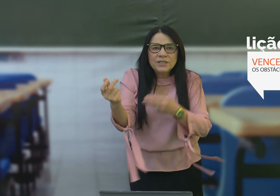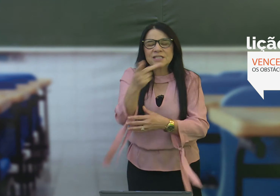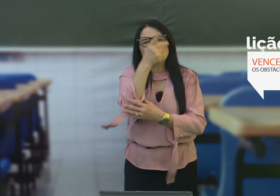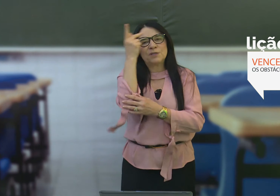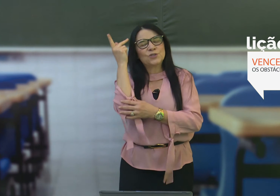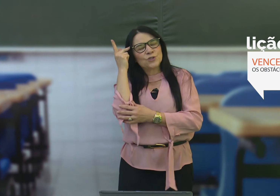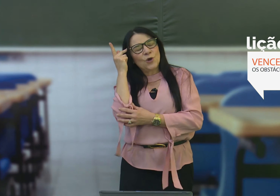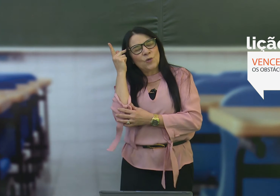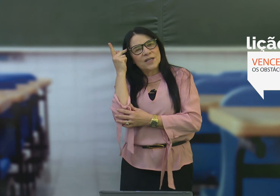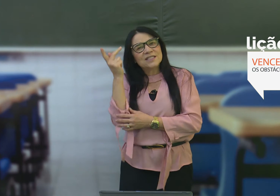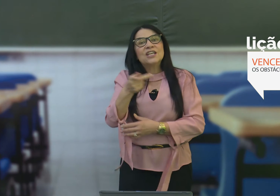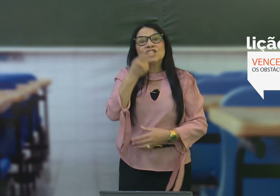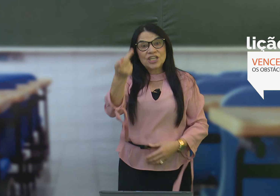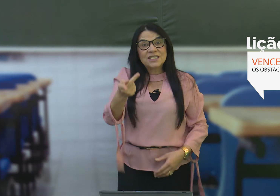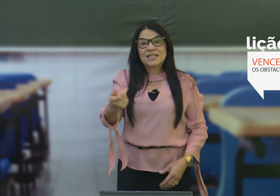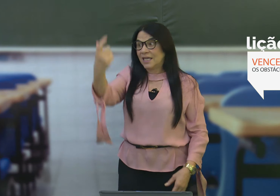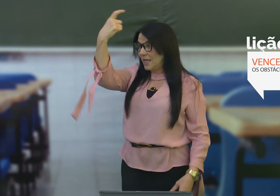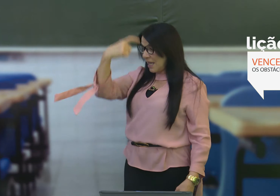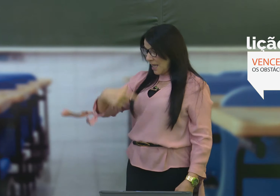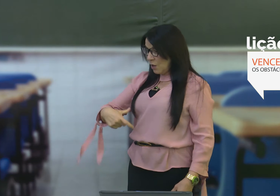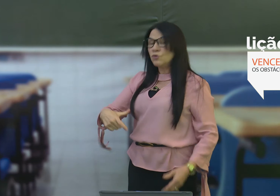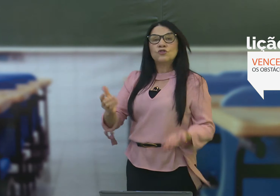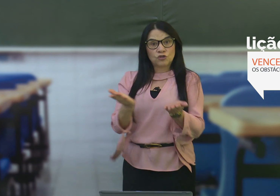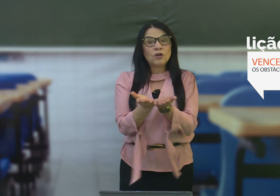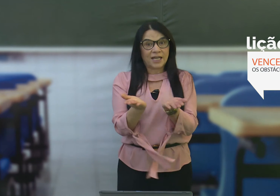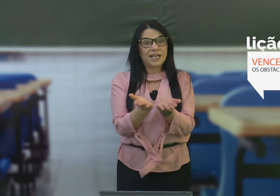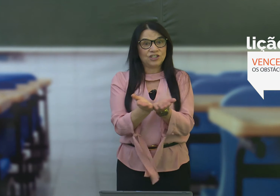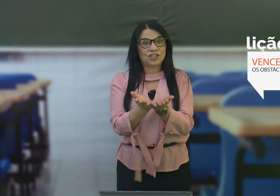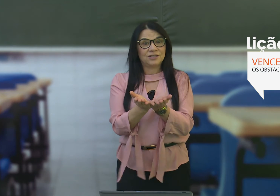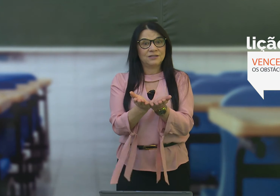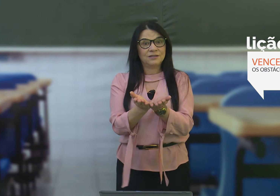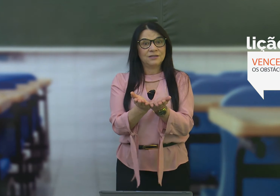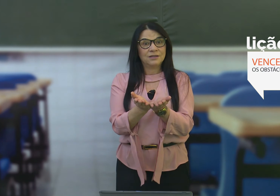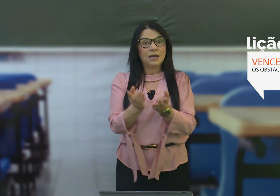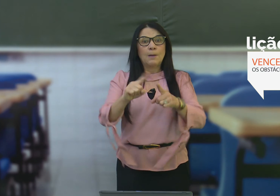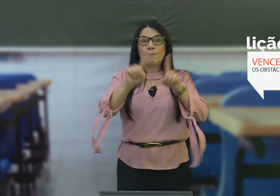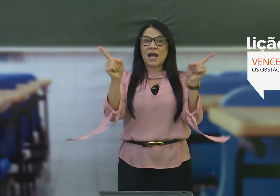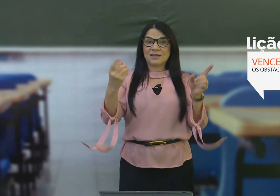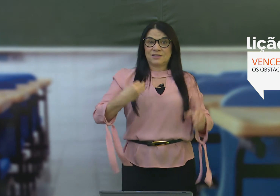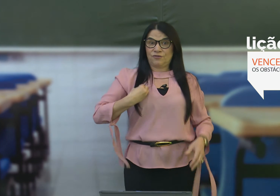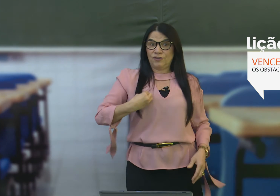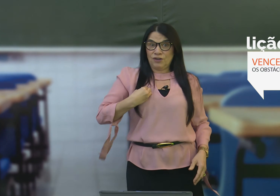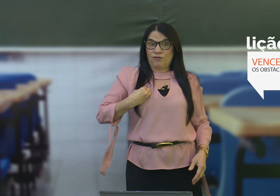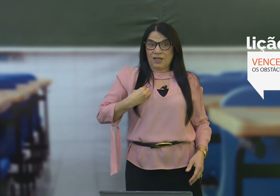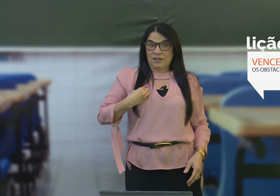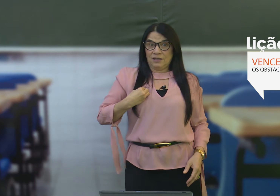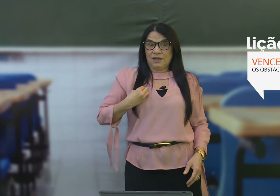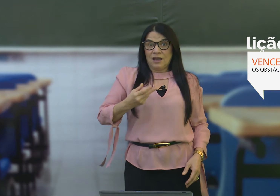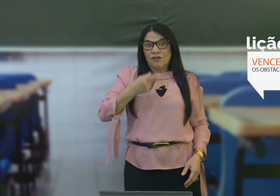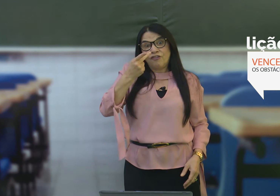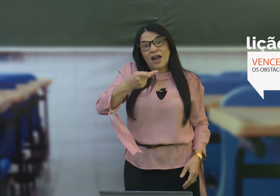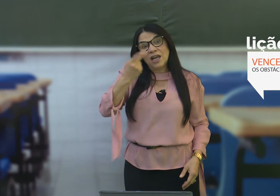Muitas pessoas dizem: eu sou crente, mas vivem